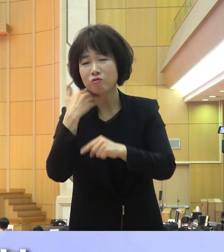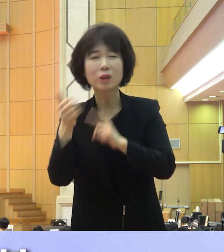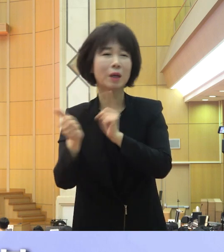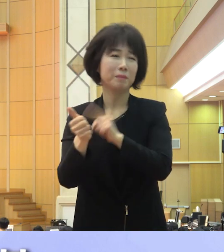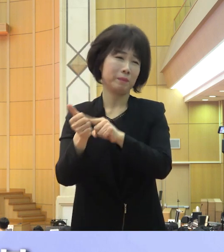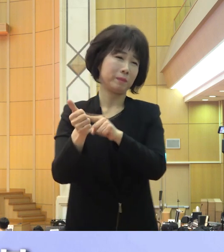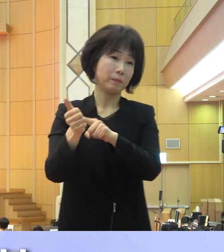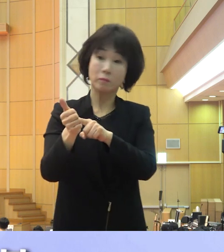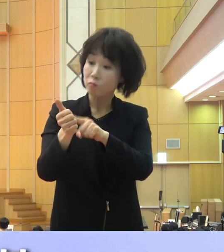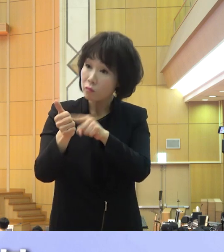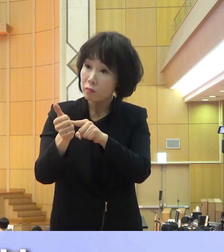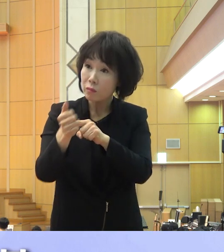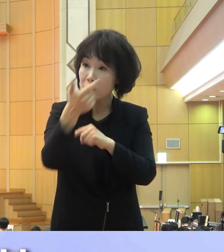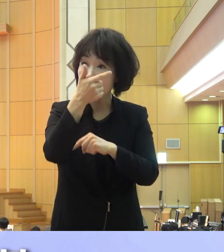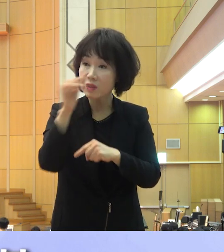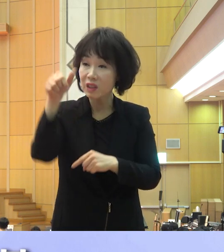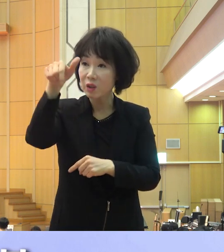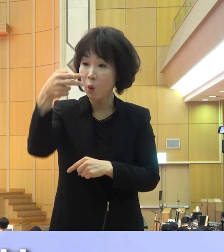니고데모라는 사람이 나와요.